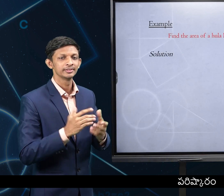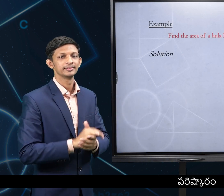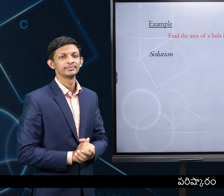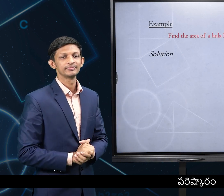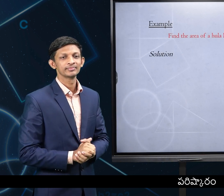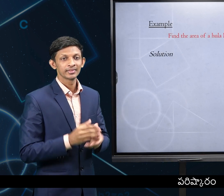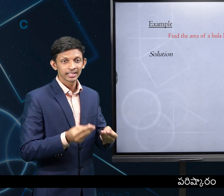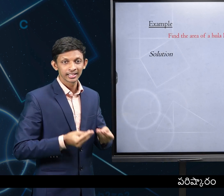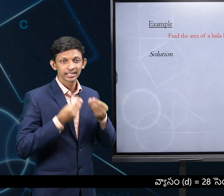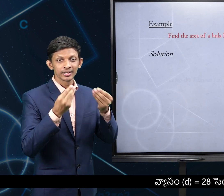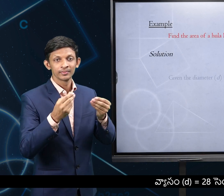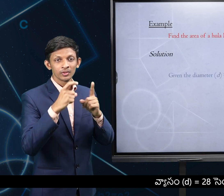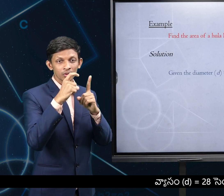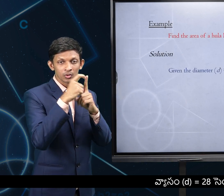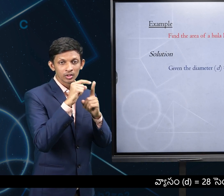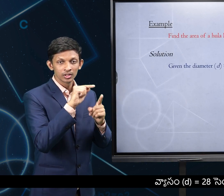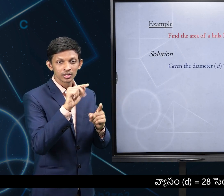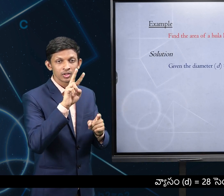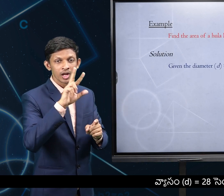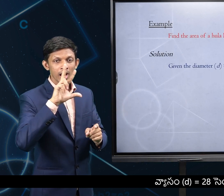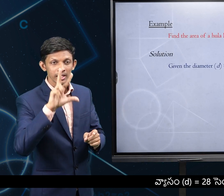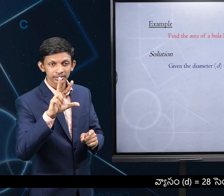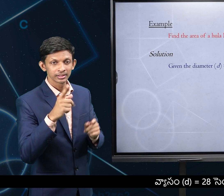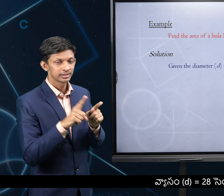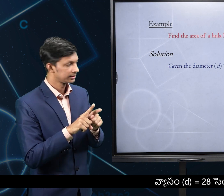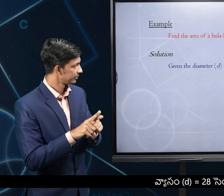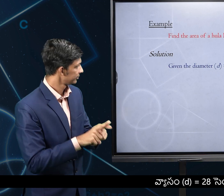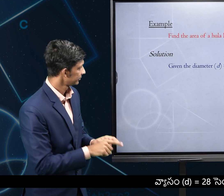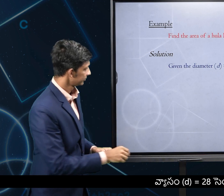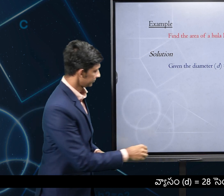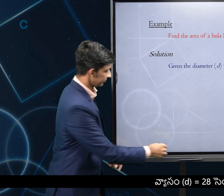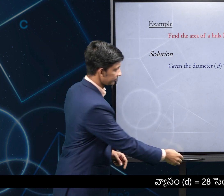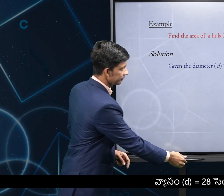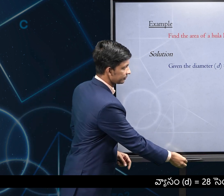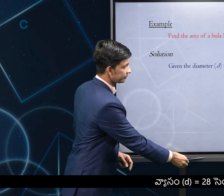పరిష్కారం: వ్యాసం D ఈజ్ ఈక్వల్ టు 28 సెంటీమీటర్లు.